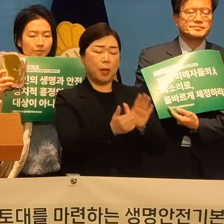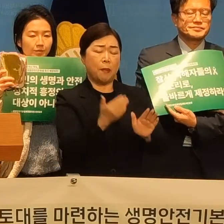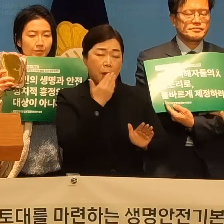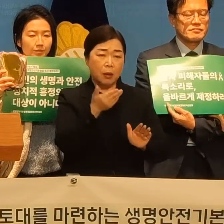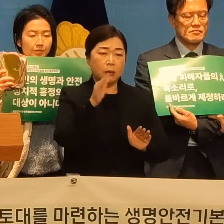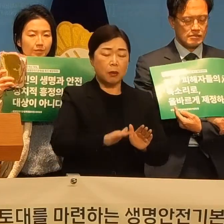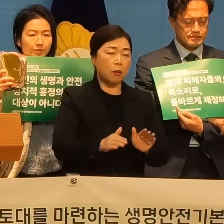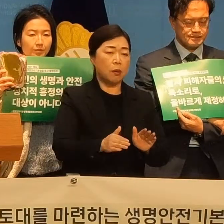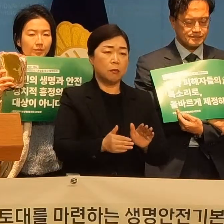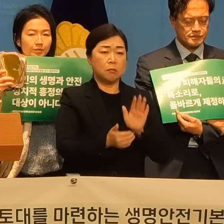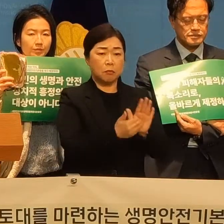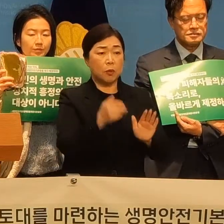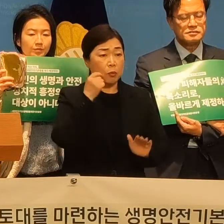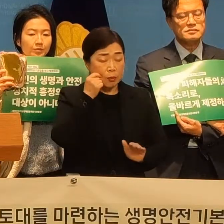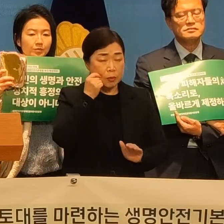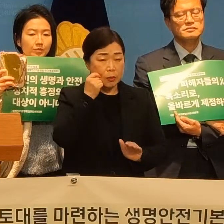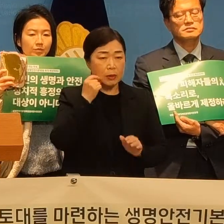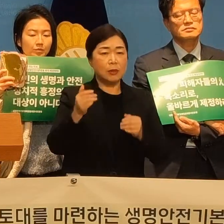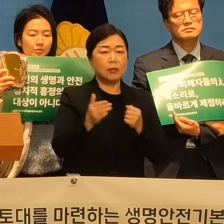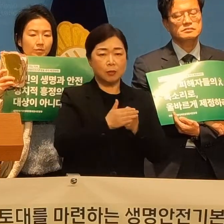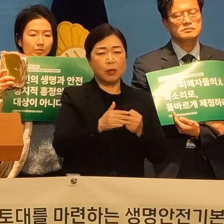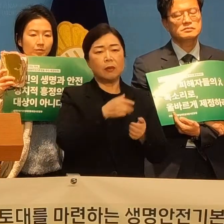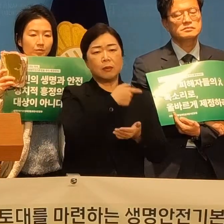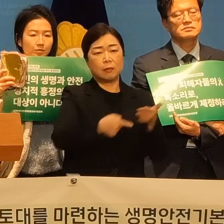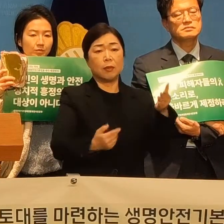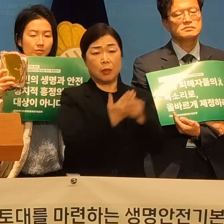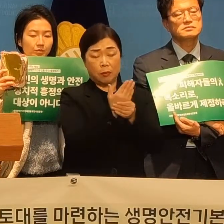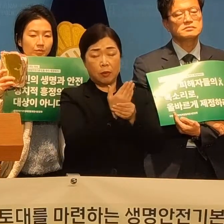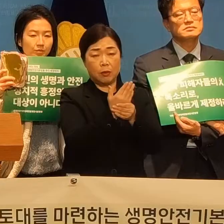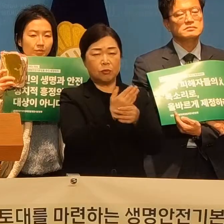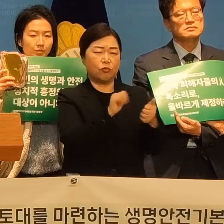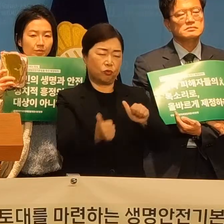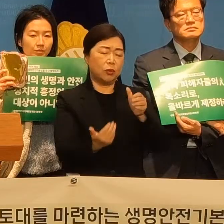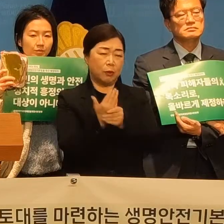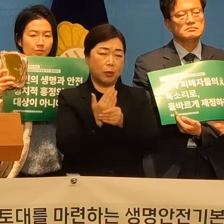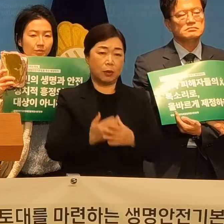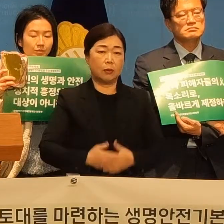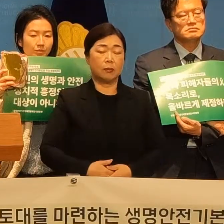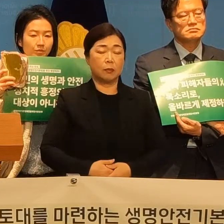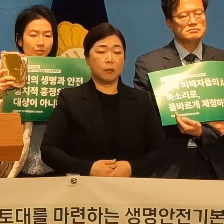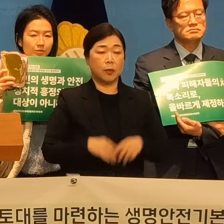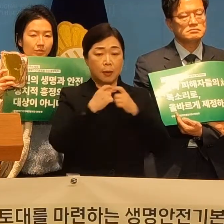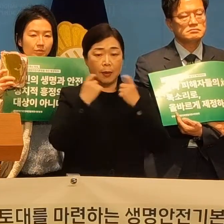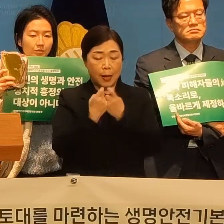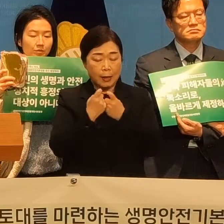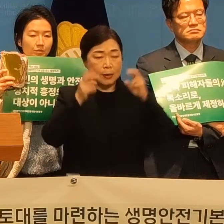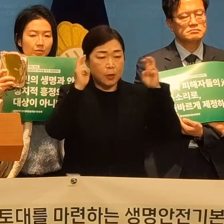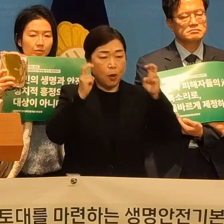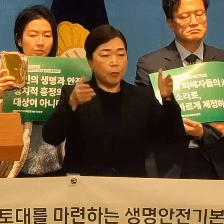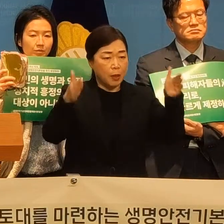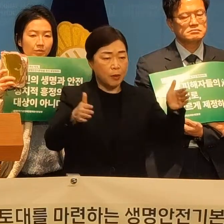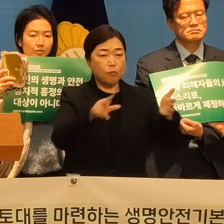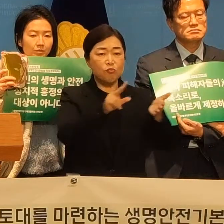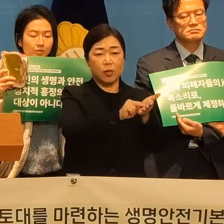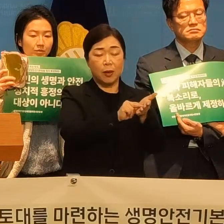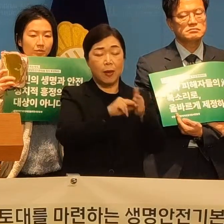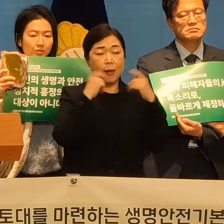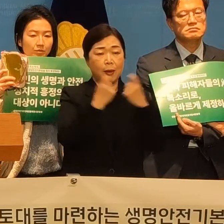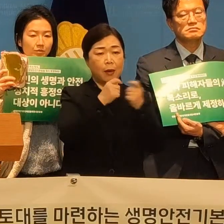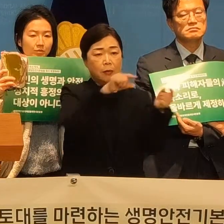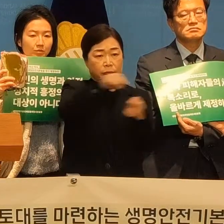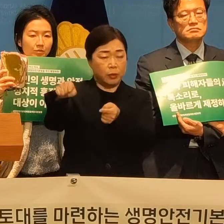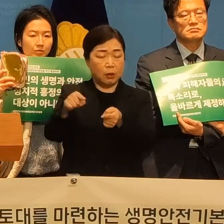그럼에도 산업재해는 사회적 문제로 인식되기보다 그저 개인과 기업 사이의 문제, 민사로 해결해야 할